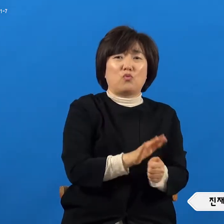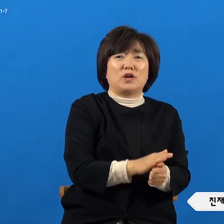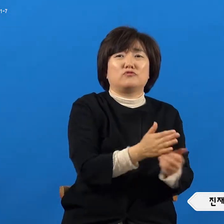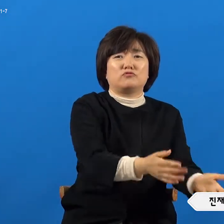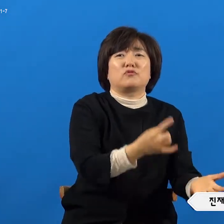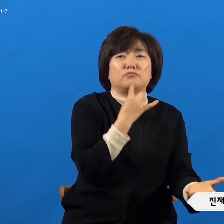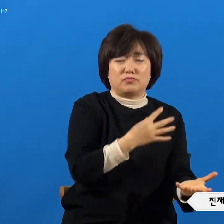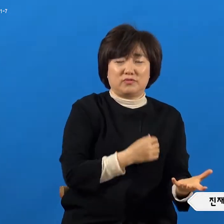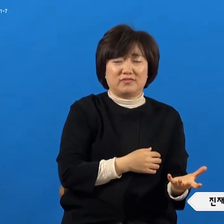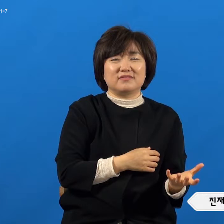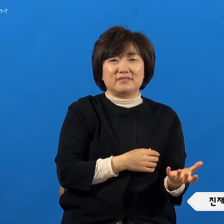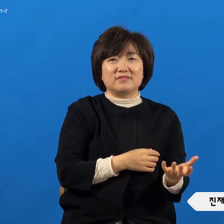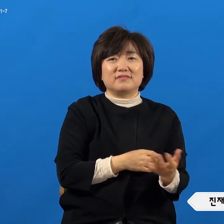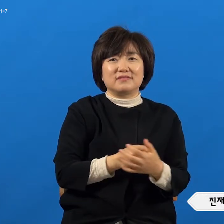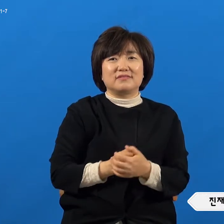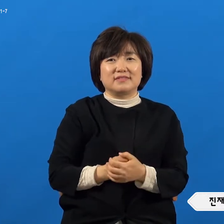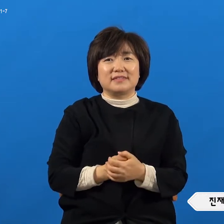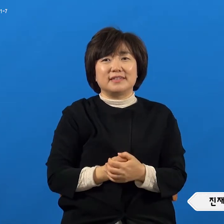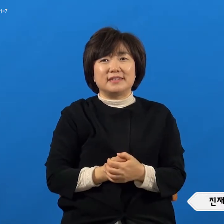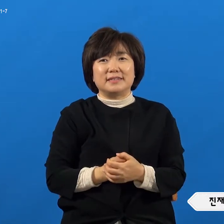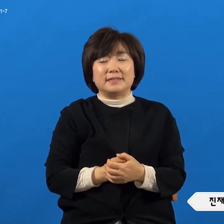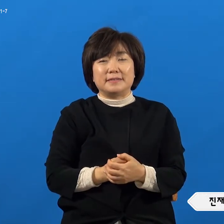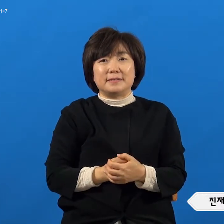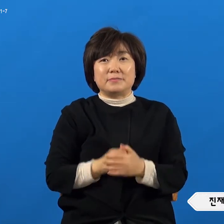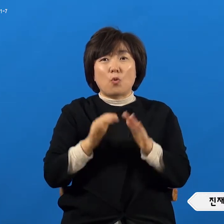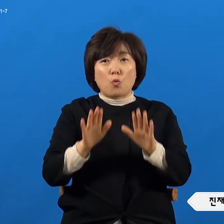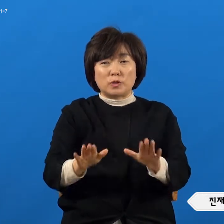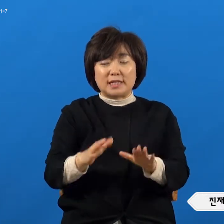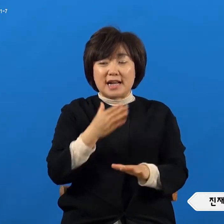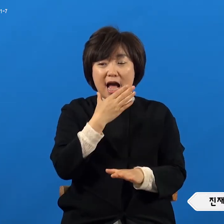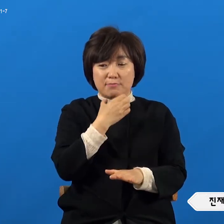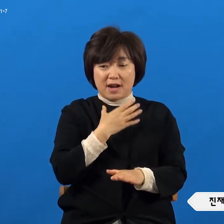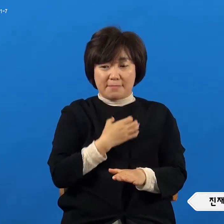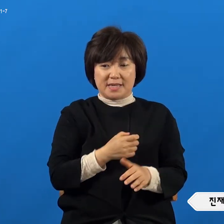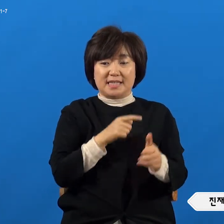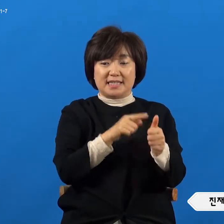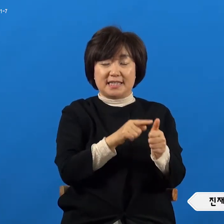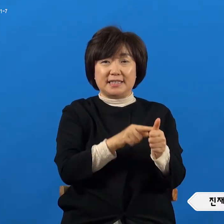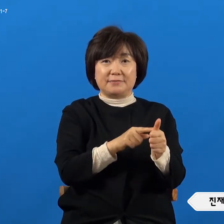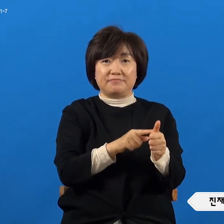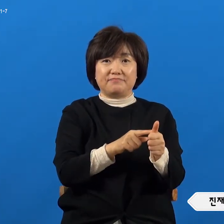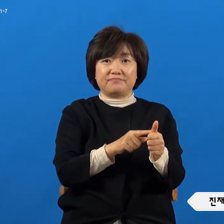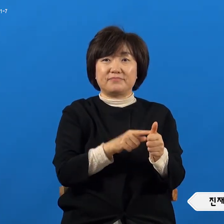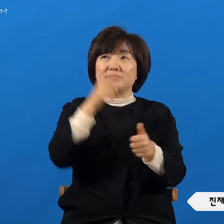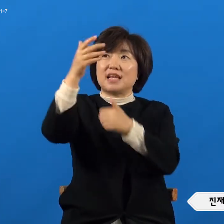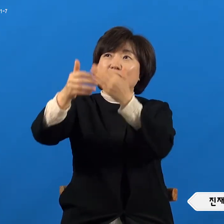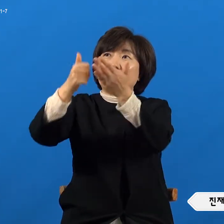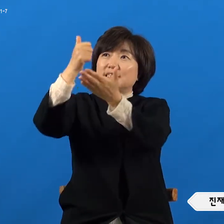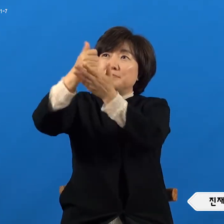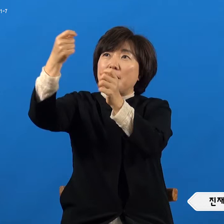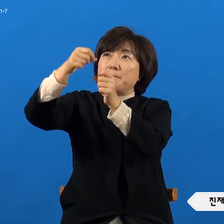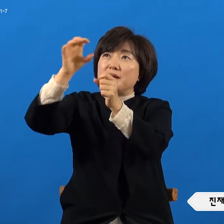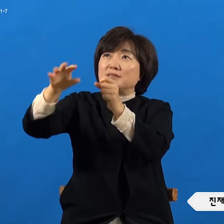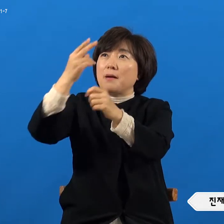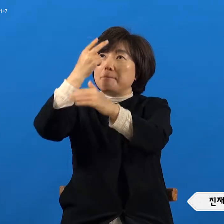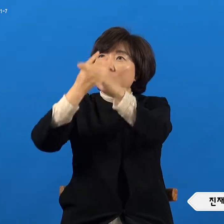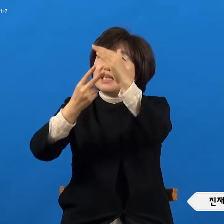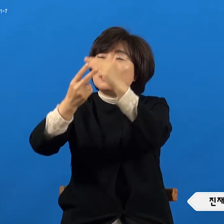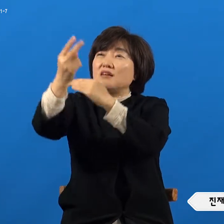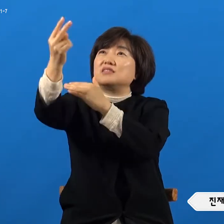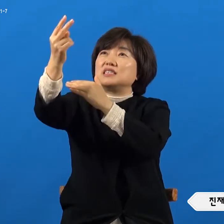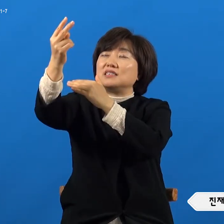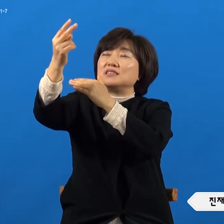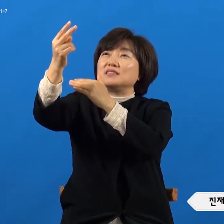생각을 해보게 됩니다. 오늘 아브라함이 하나님 앞에 그 비전을 향해서 강구하는